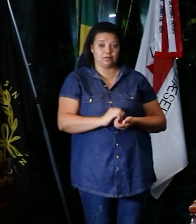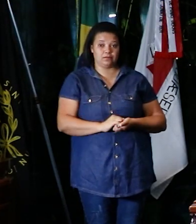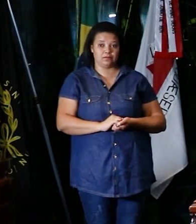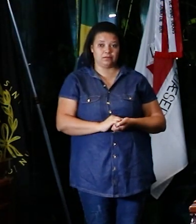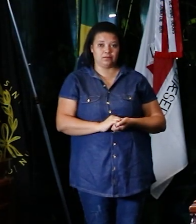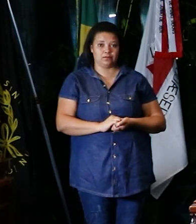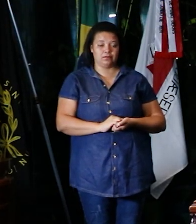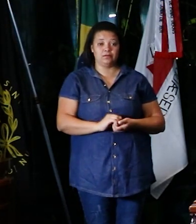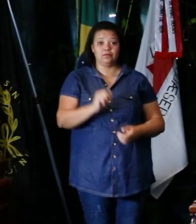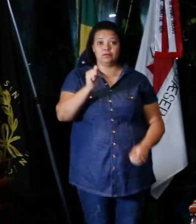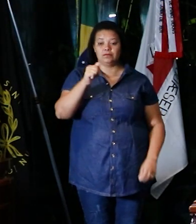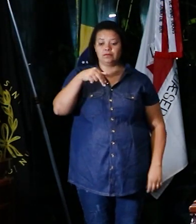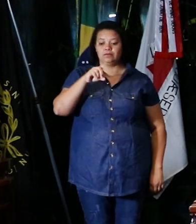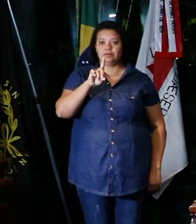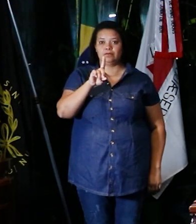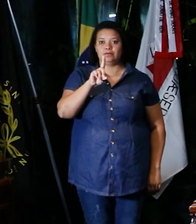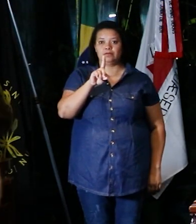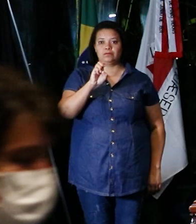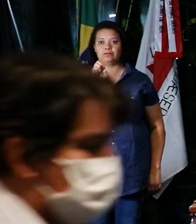Ah?